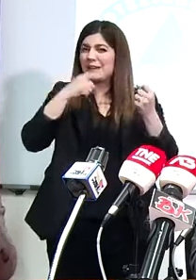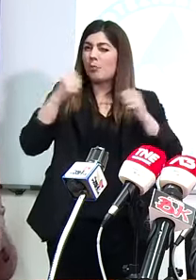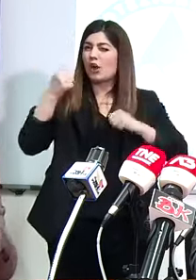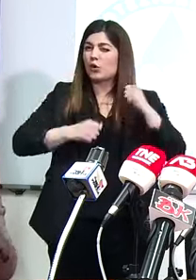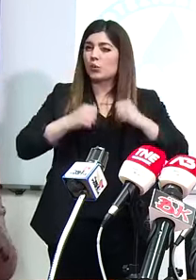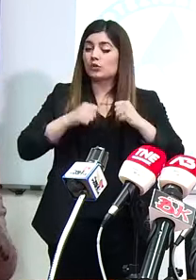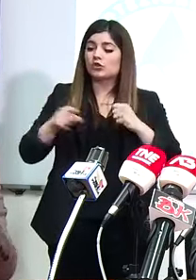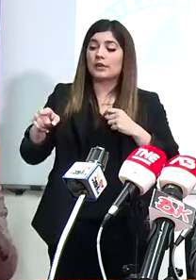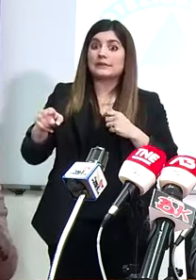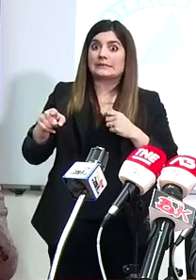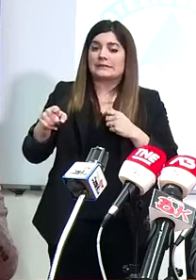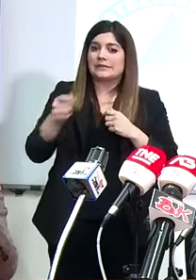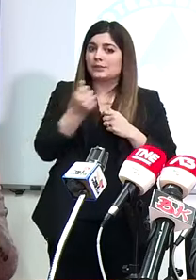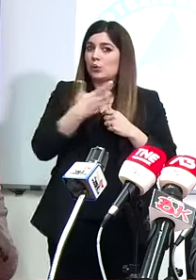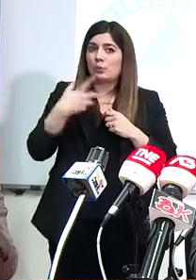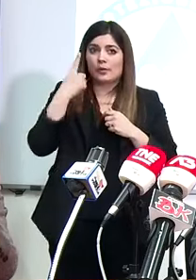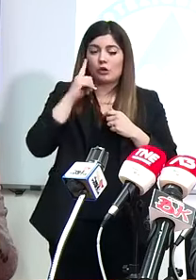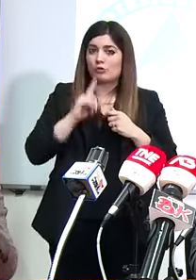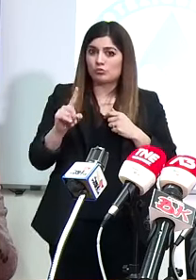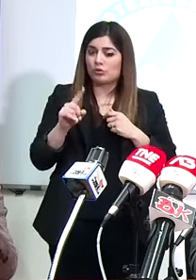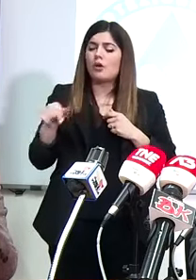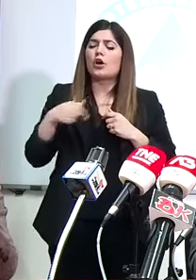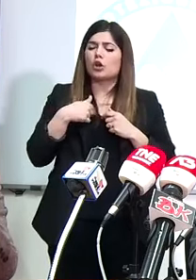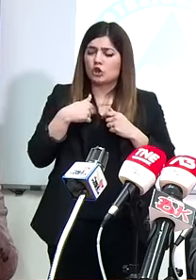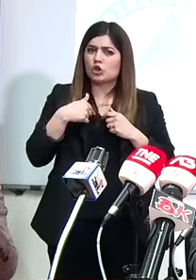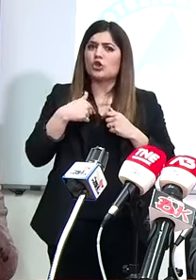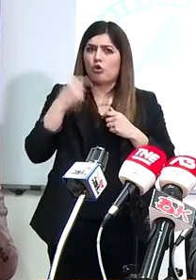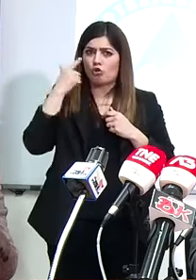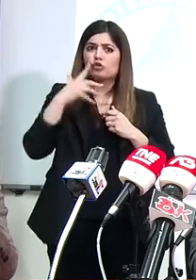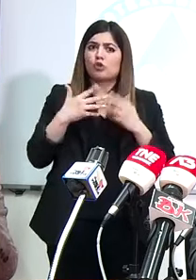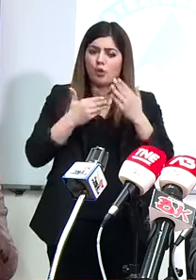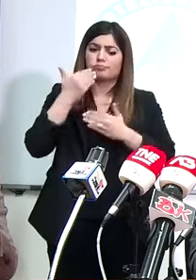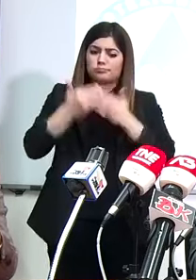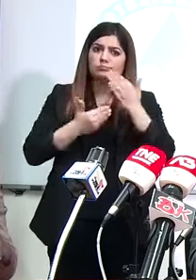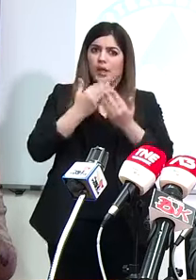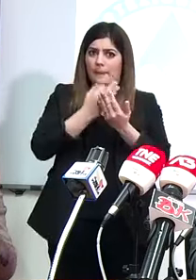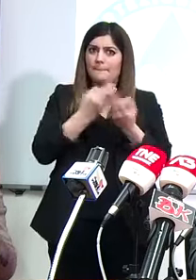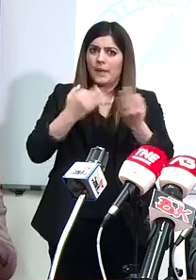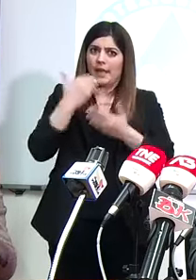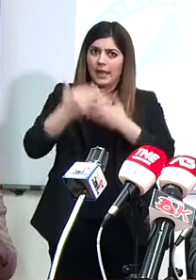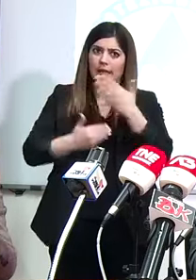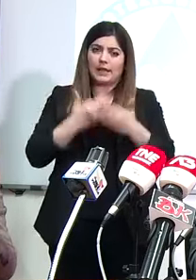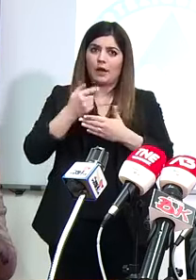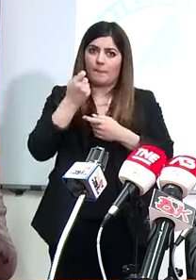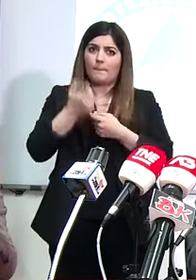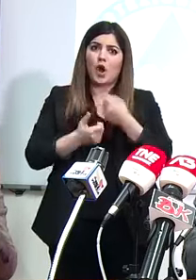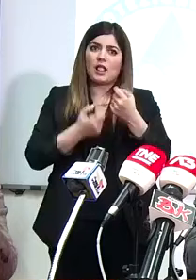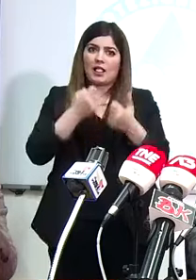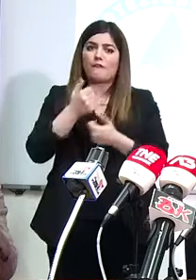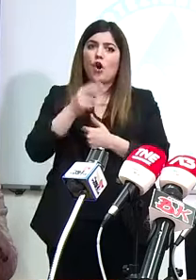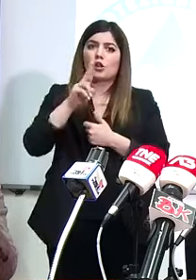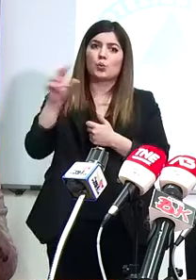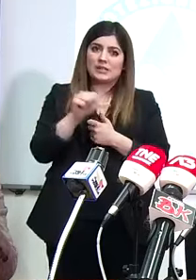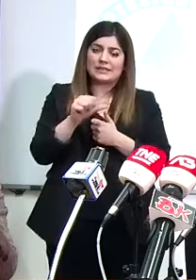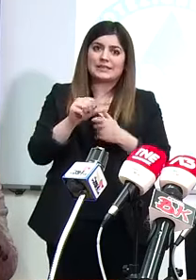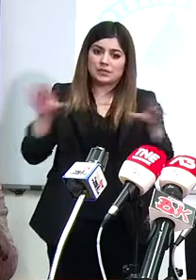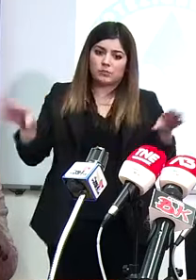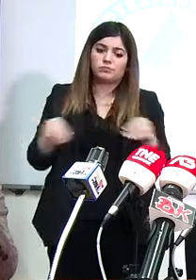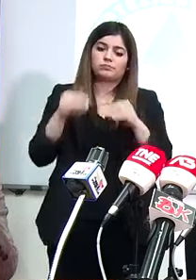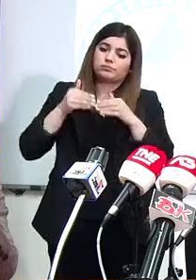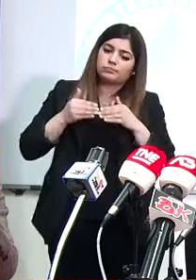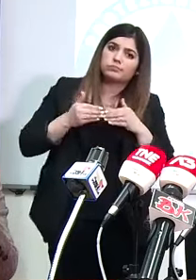numero nel senso che sta andando sto andando bene nel senso mi dicono insomma che le urne sono ripartite tutte